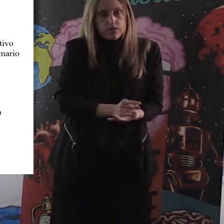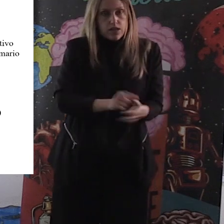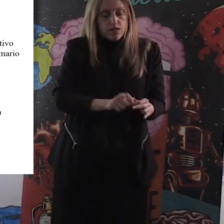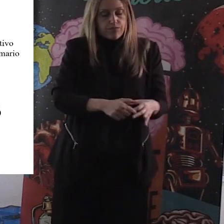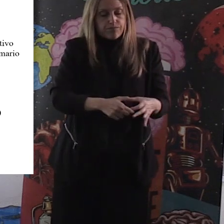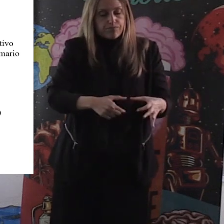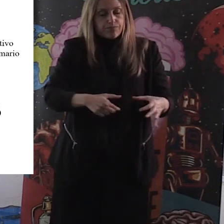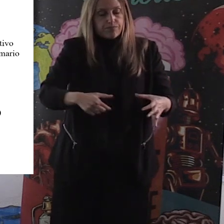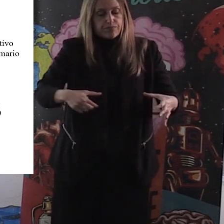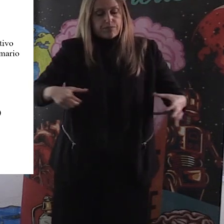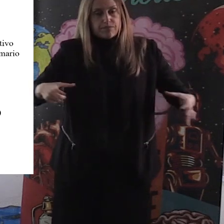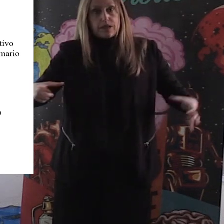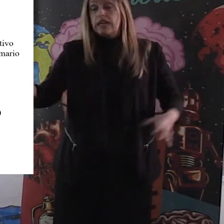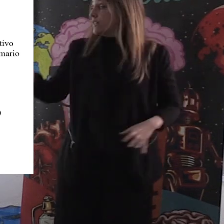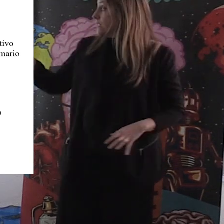proliferar. Esta curva